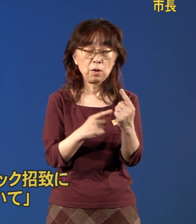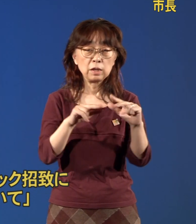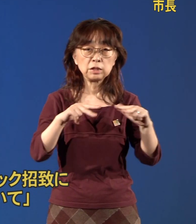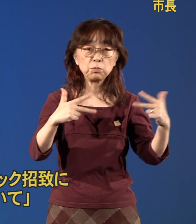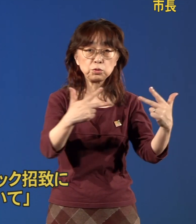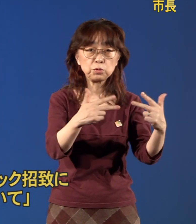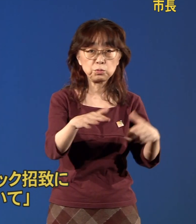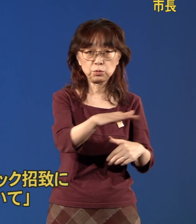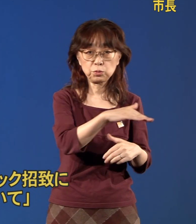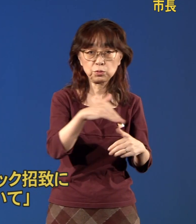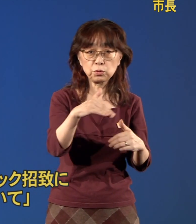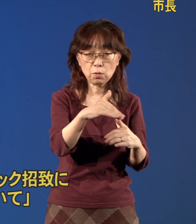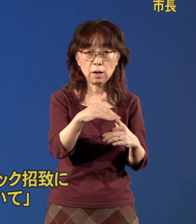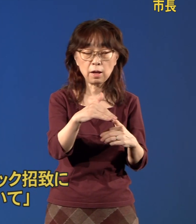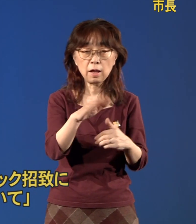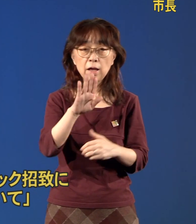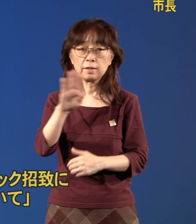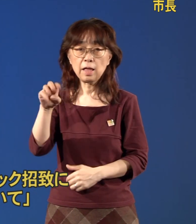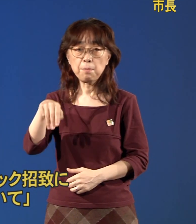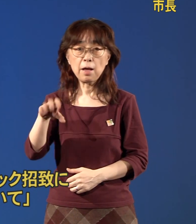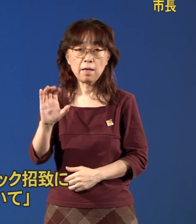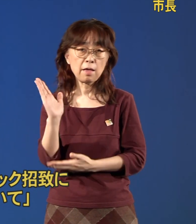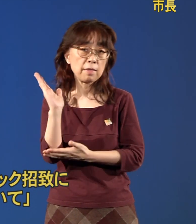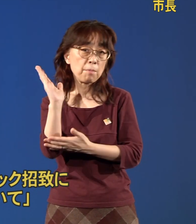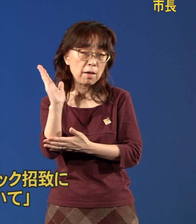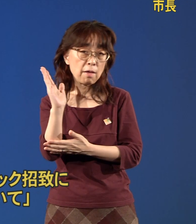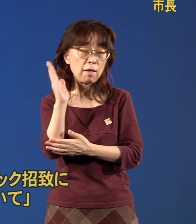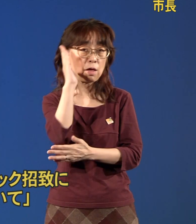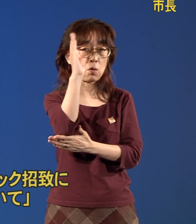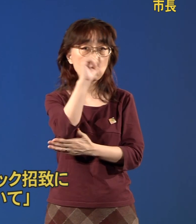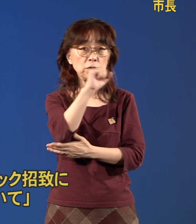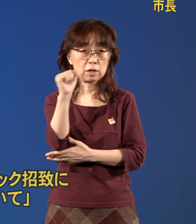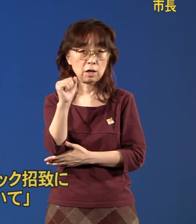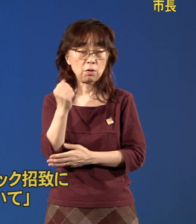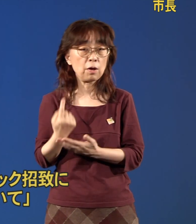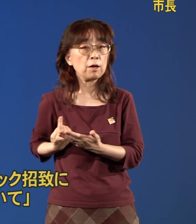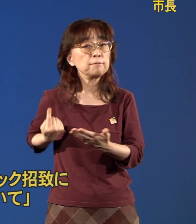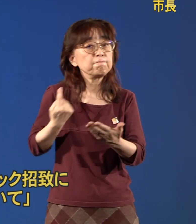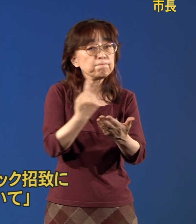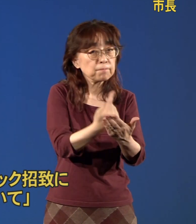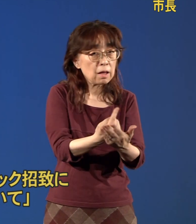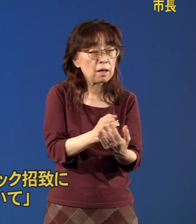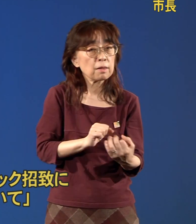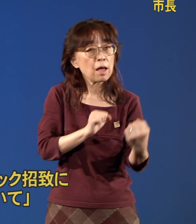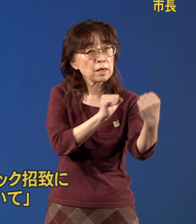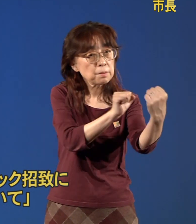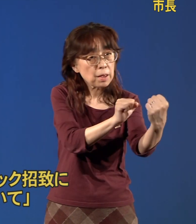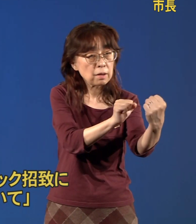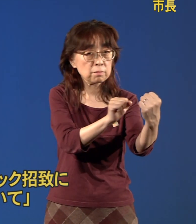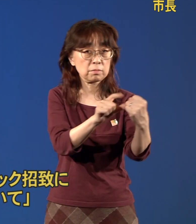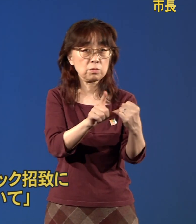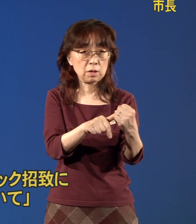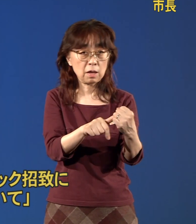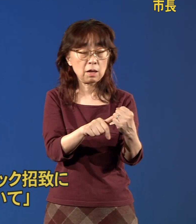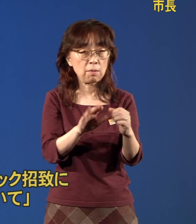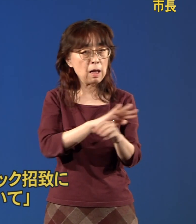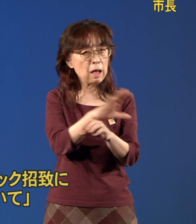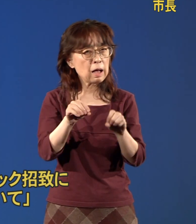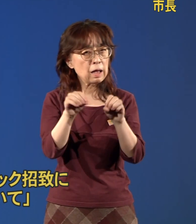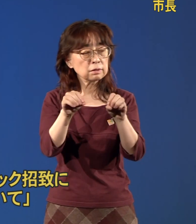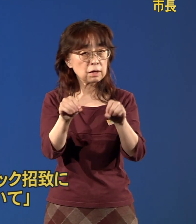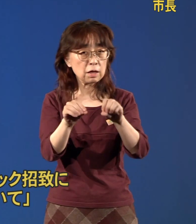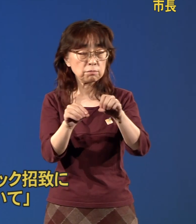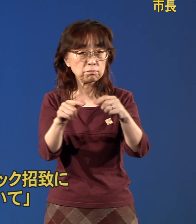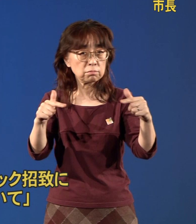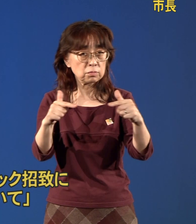ですね、それから出前講座というのは、対面で行うということになりますので、感染状況によっては難しくなるケース